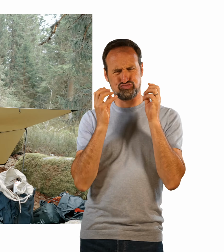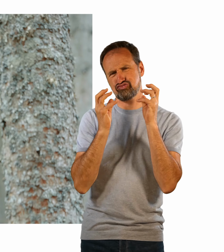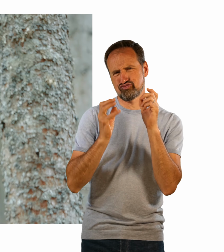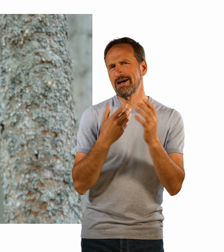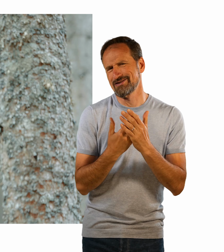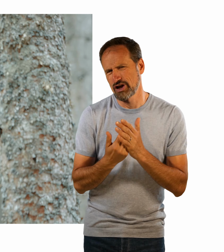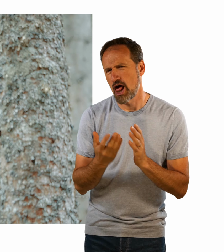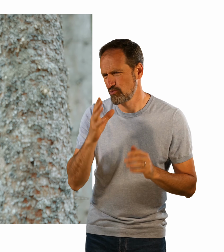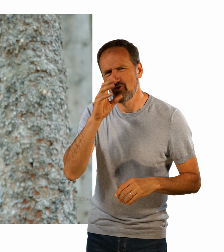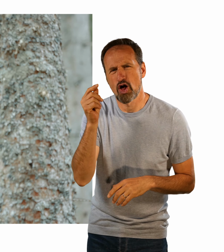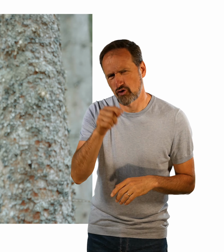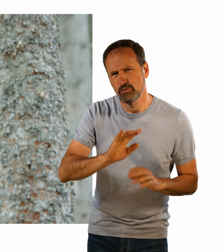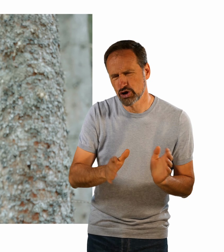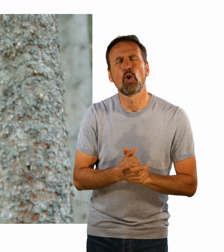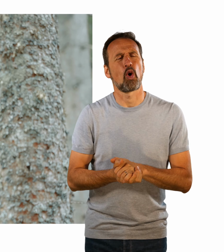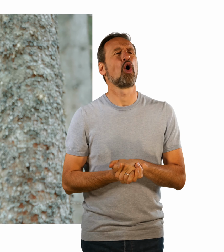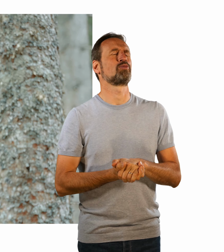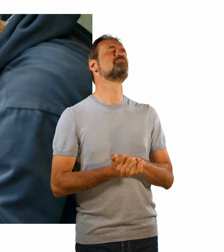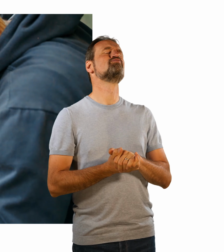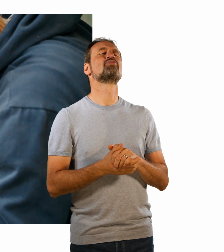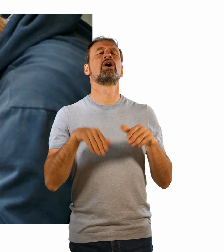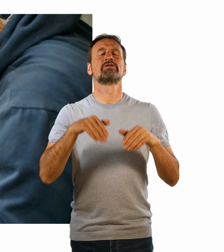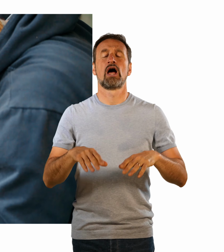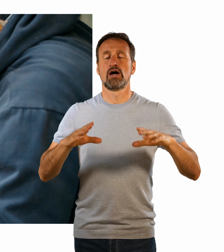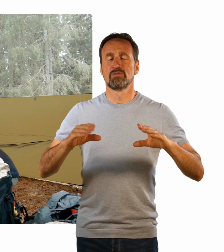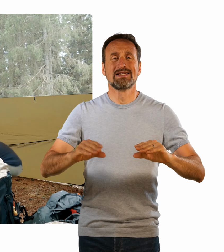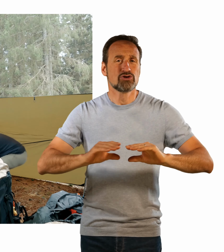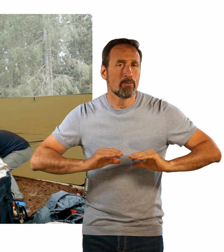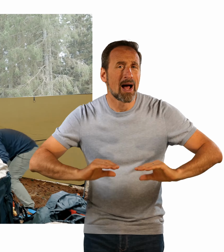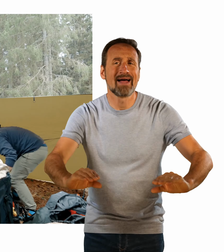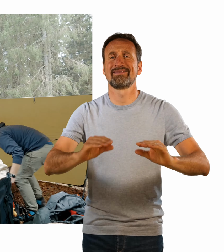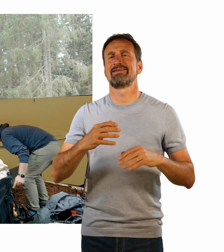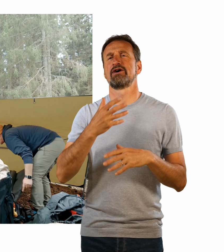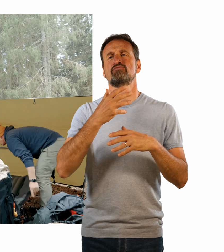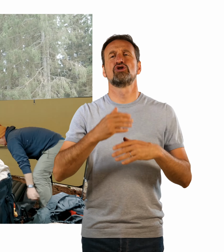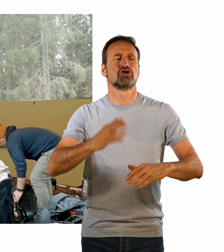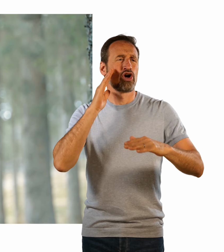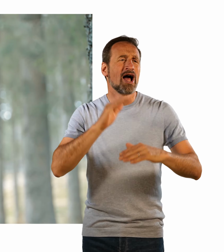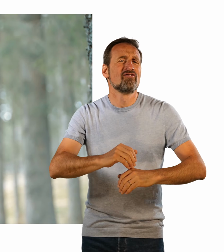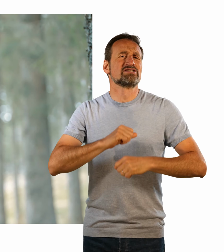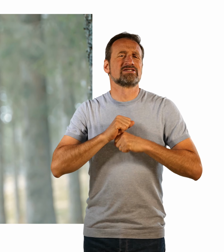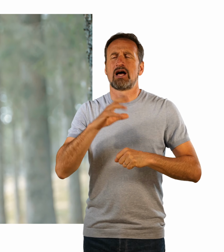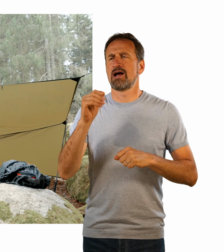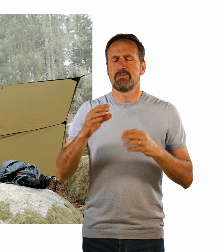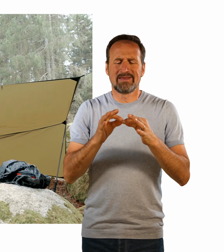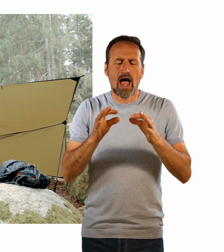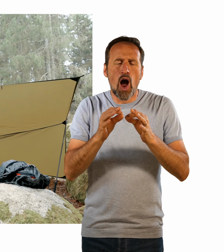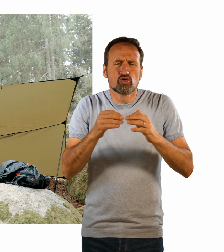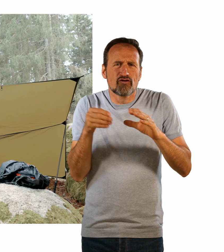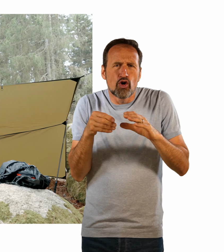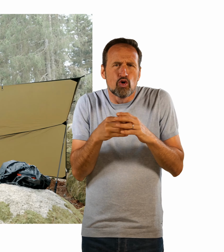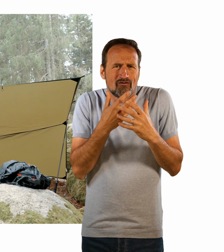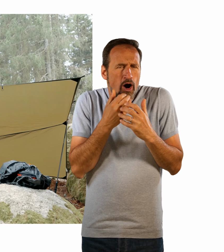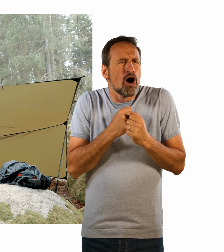Daunengefüllte, Isomatten und alles Mögliche dabei, was es den Umständen entsprechend schon komfortabel gemacht hätte. Aber du